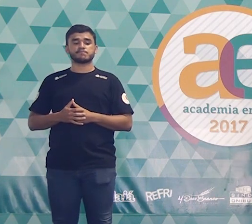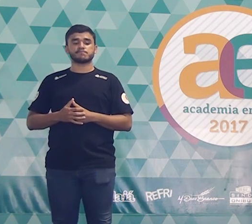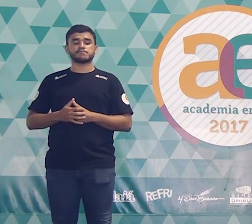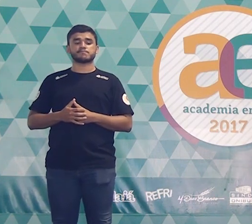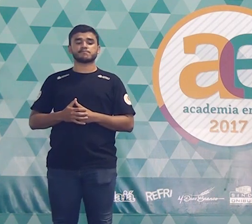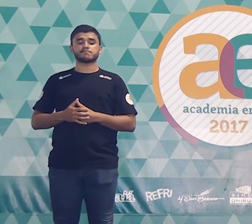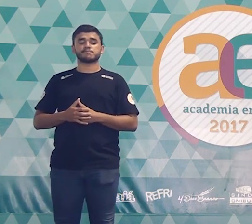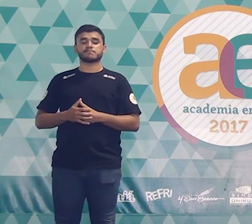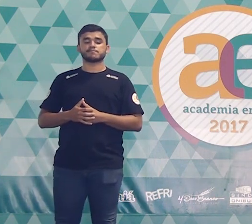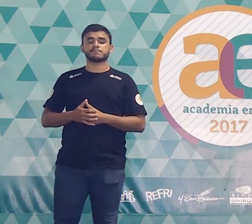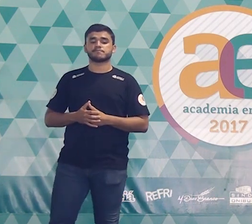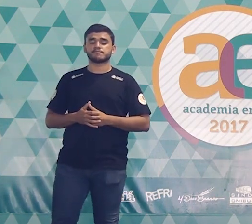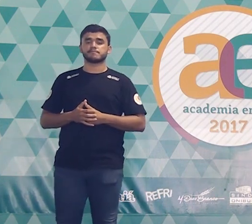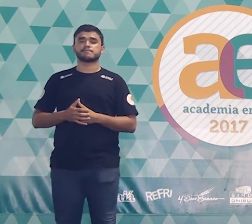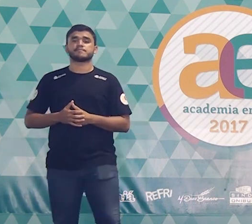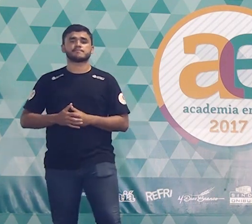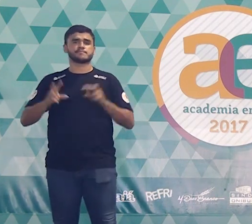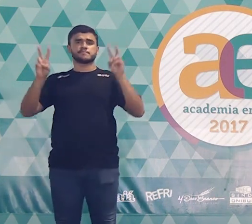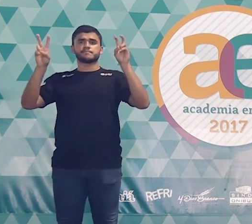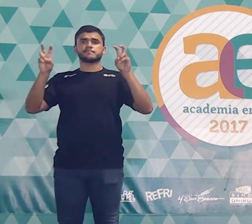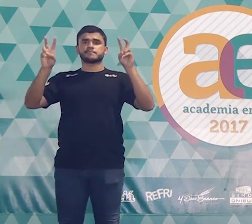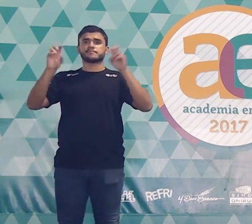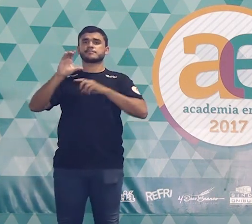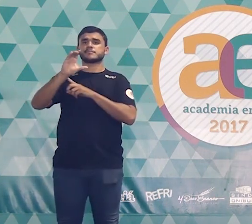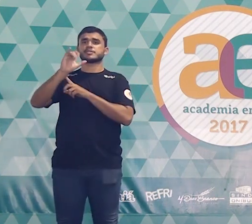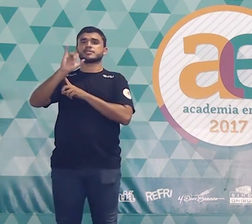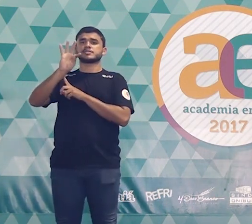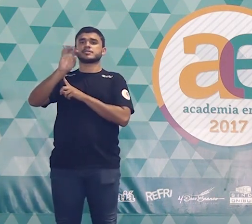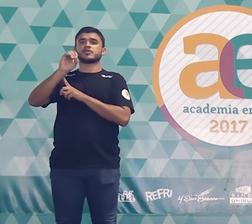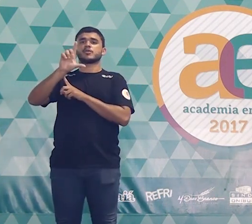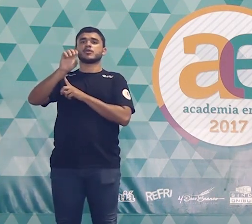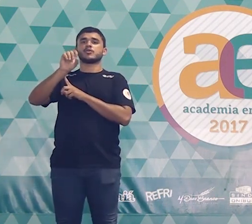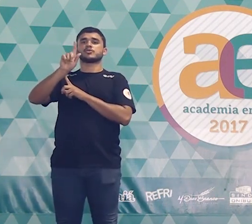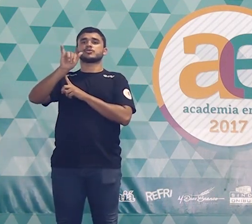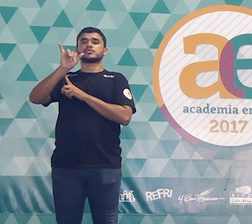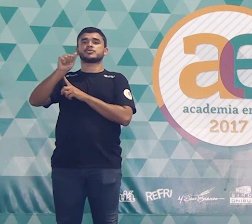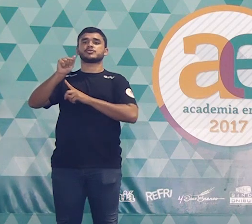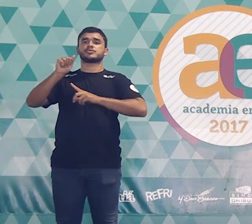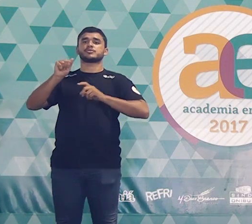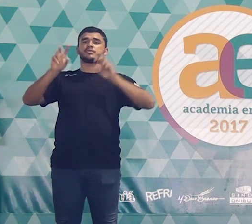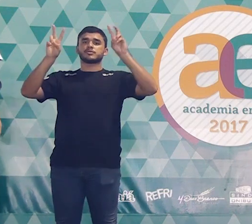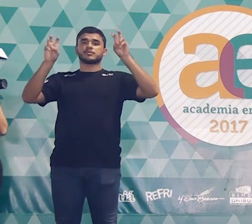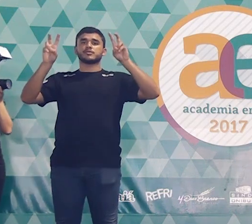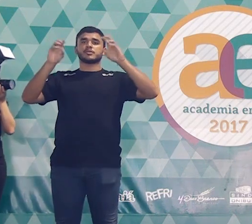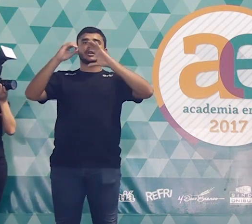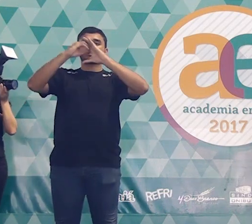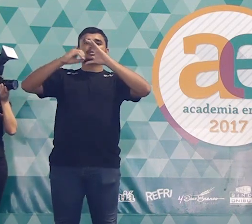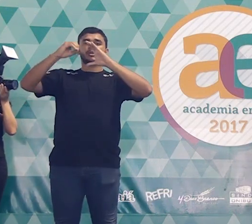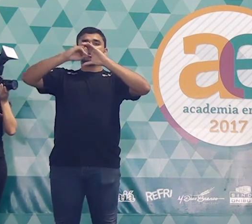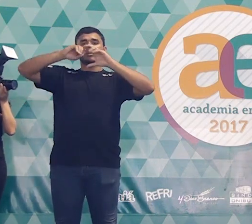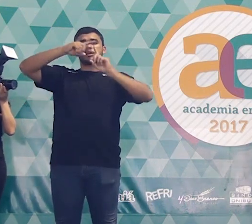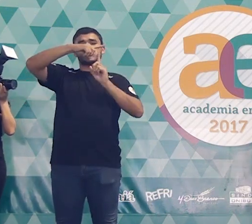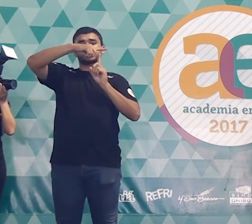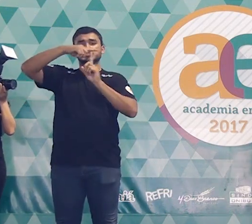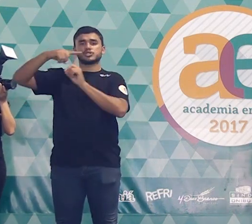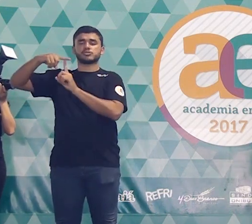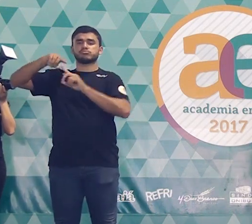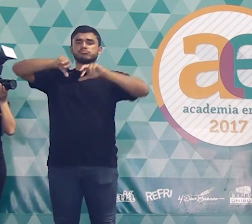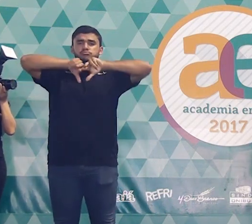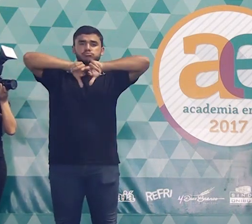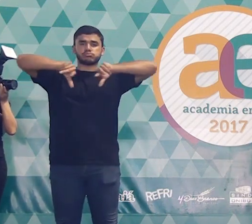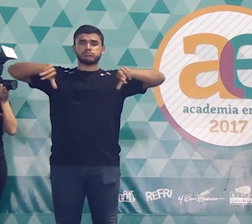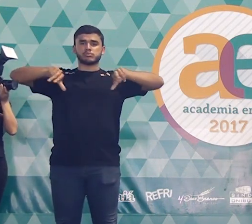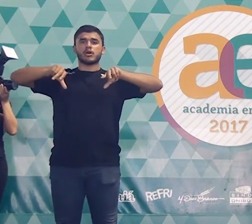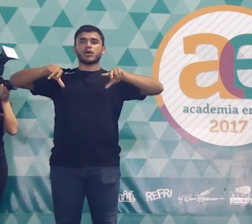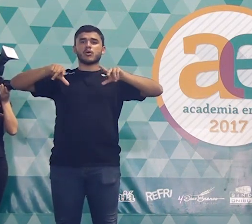Vamos começar, a gente vai trabalhar citologia, tá? Vamos trabalhar tipos celulares, fisiologia celular e